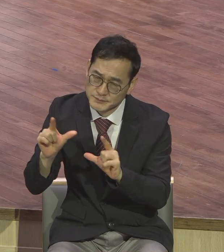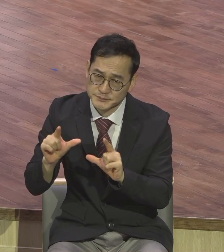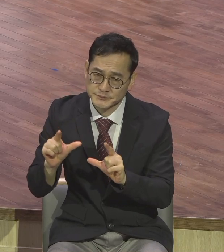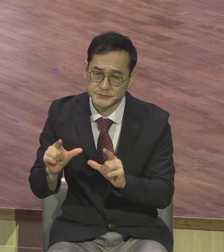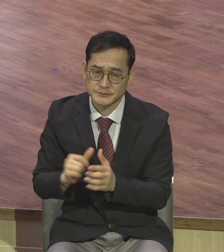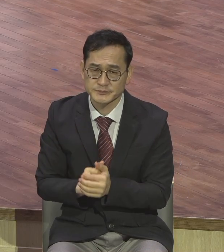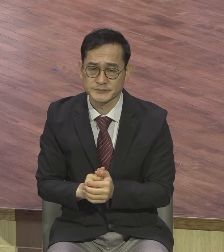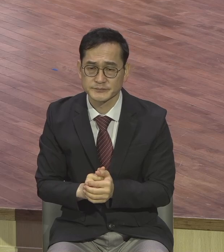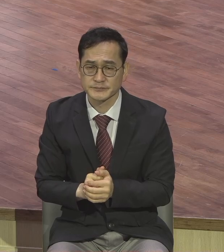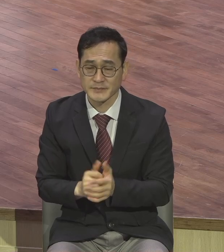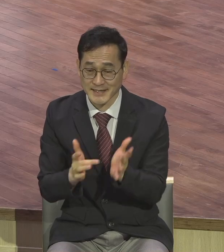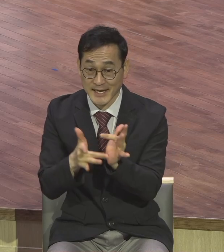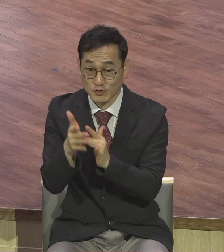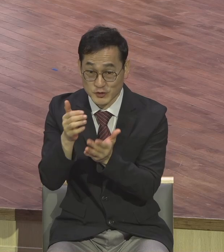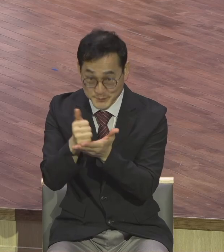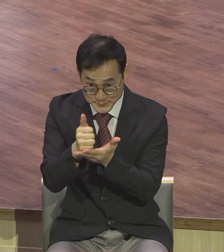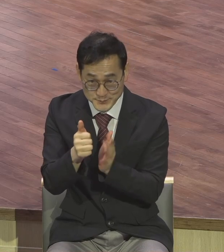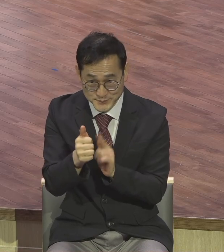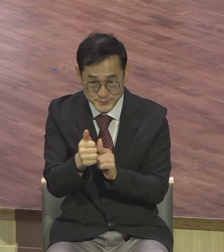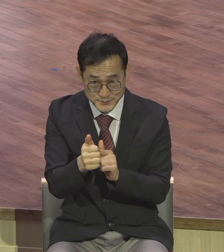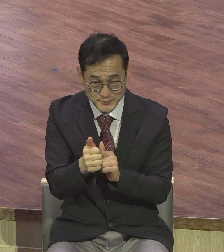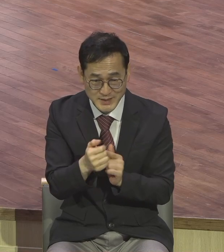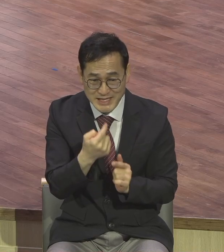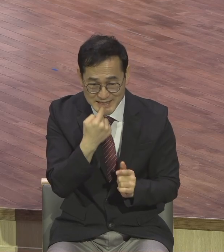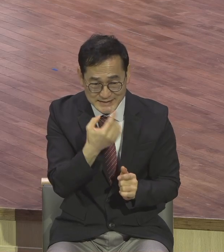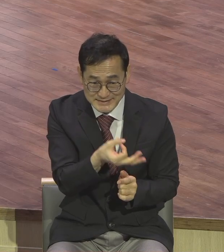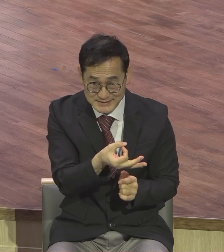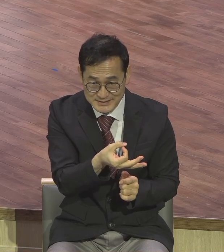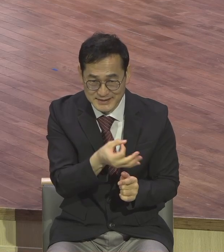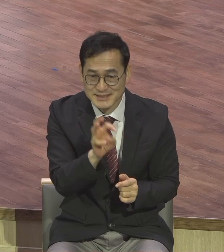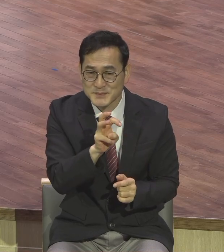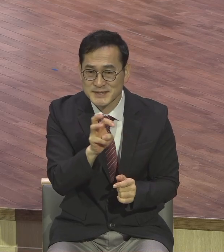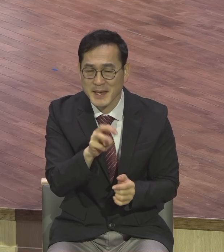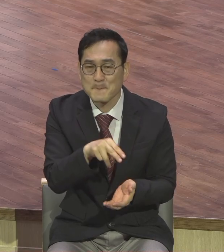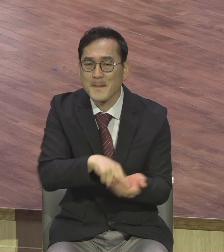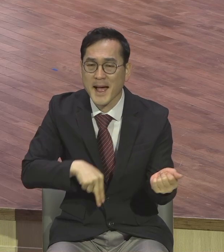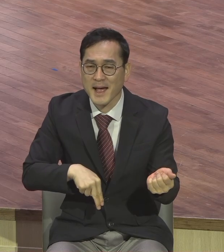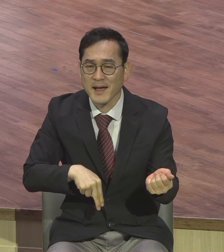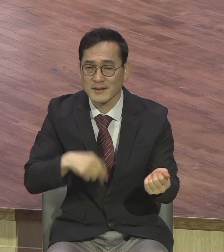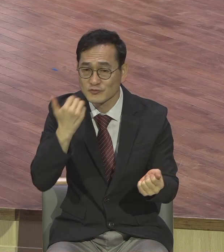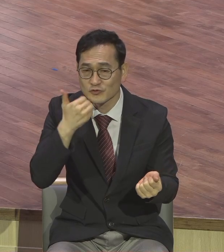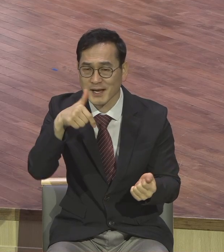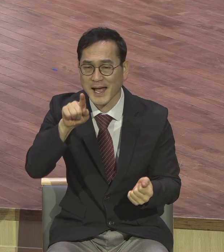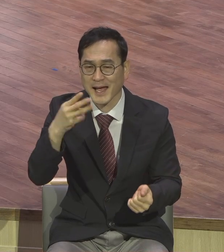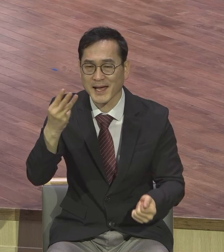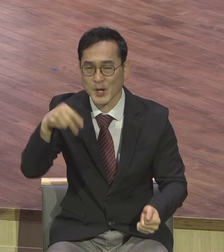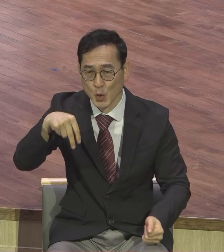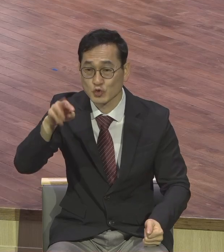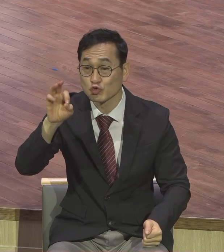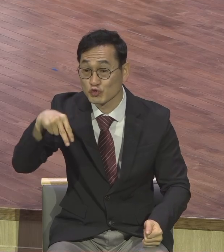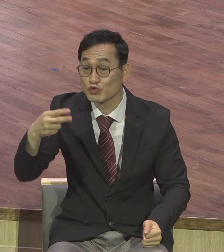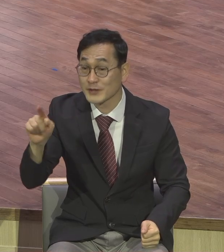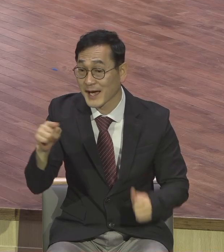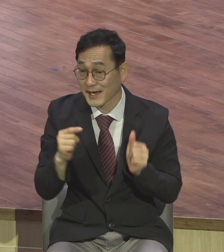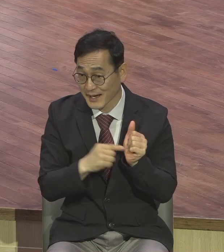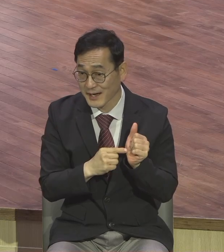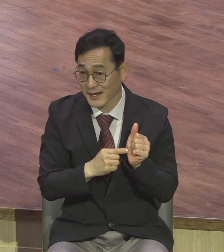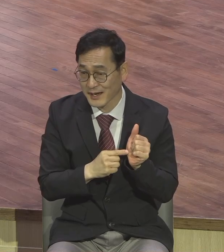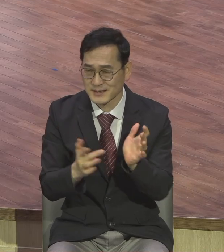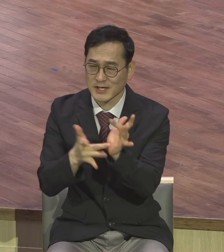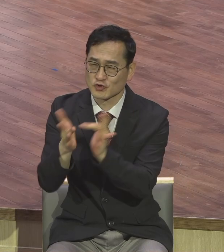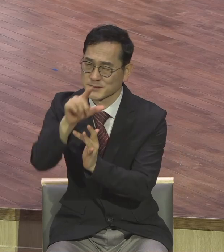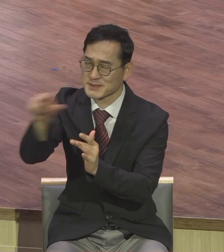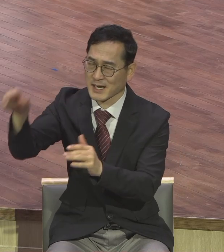예수님을 은삼십에 팔아 넘겼던 가룟 유다와 이 가룟 유다의 선택이 나오죠. 예수님을 십자에 못